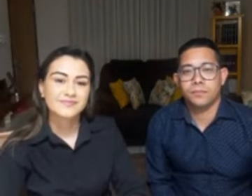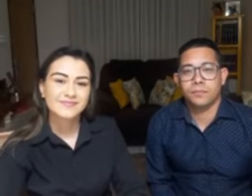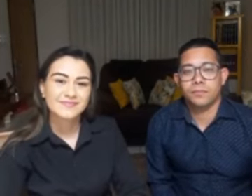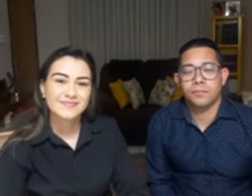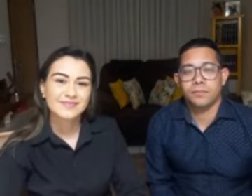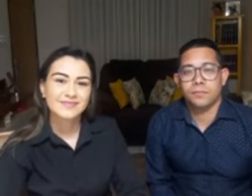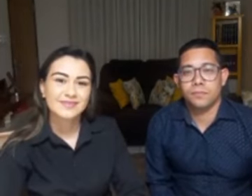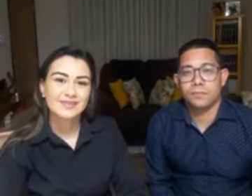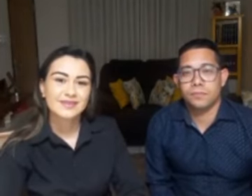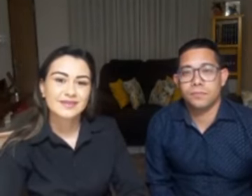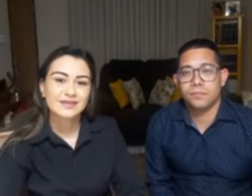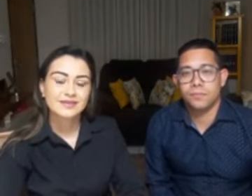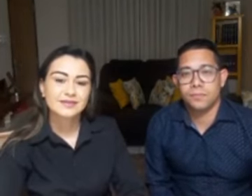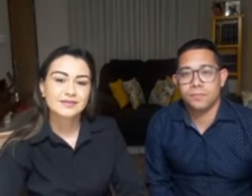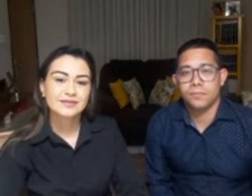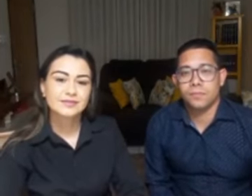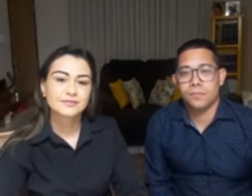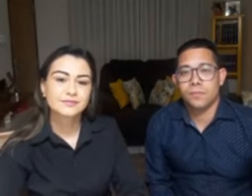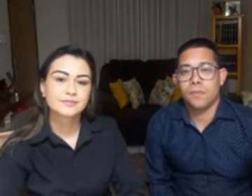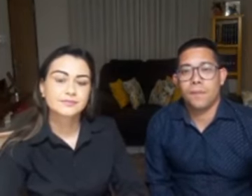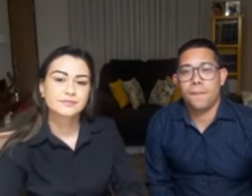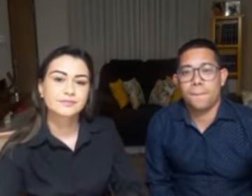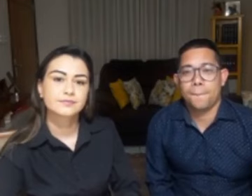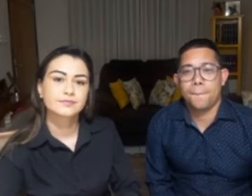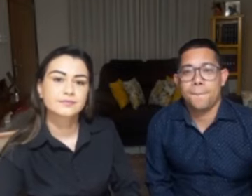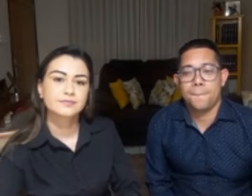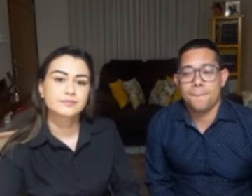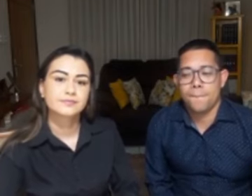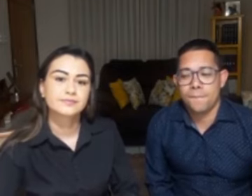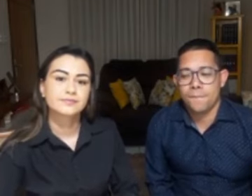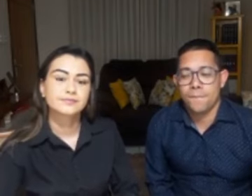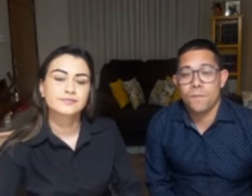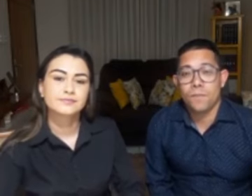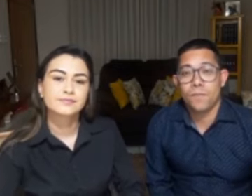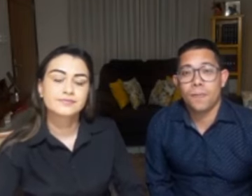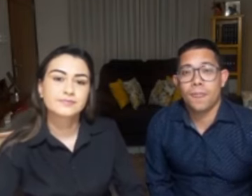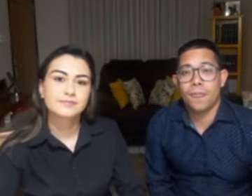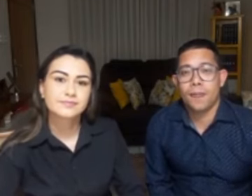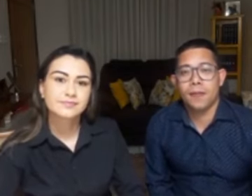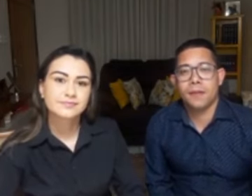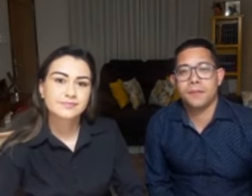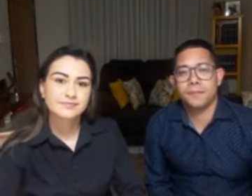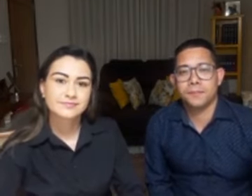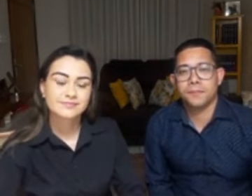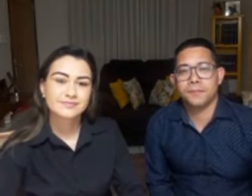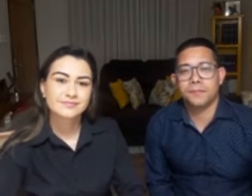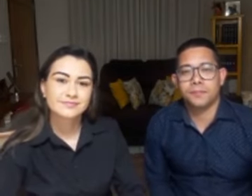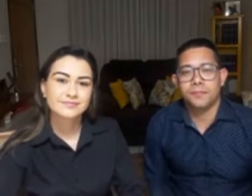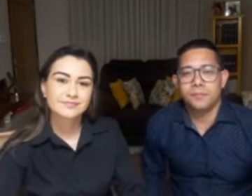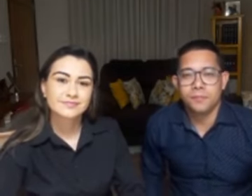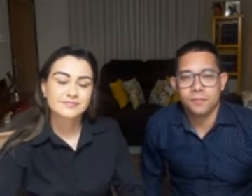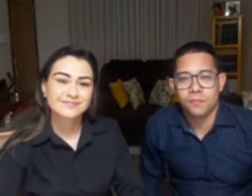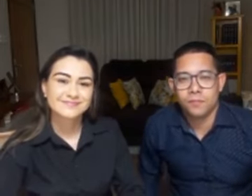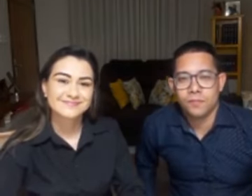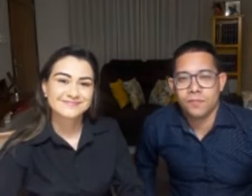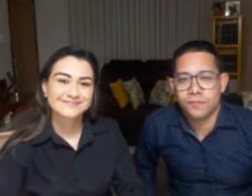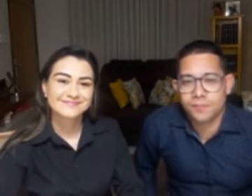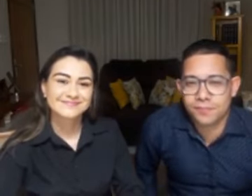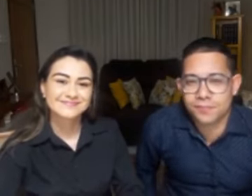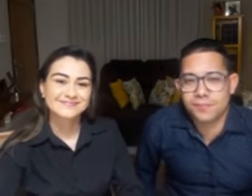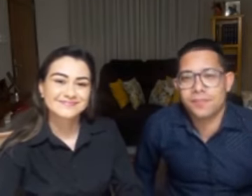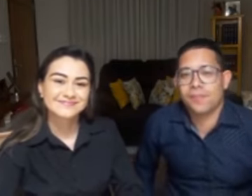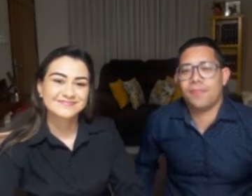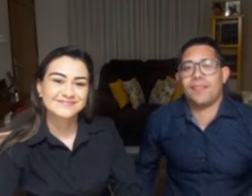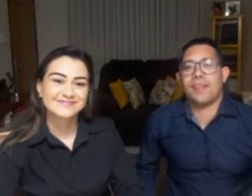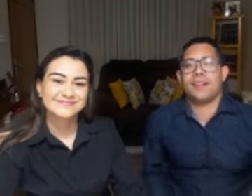educação inclusiva, de Libras. E para nós, da Editora Santorini, é um prazer ter esse